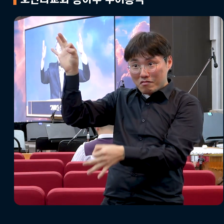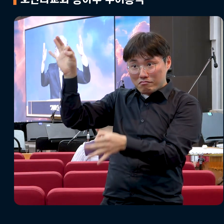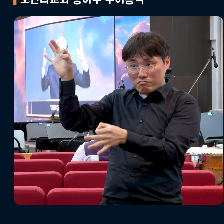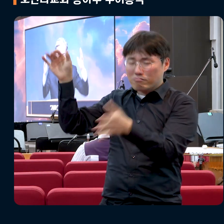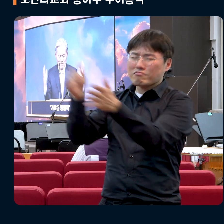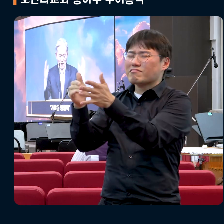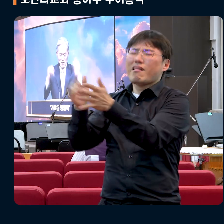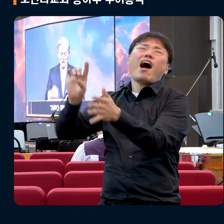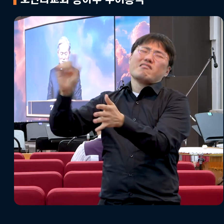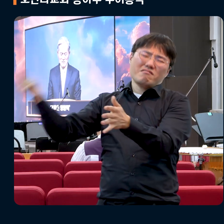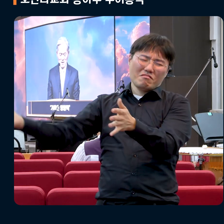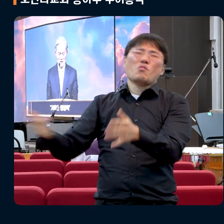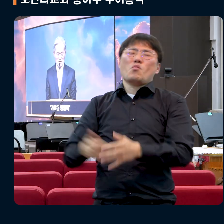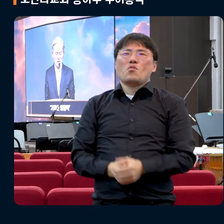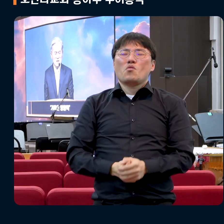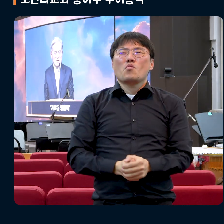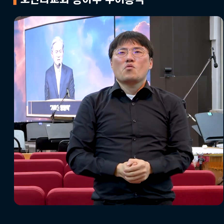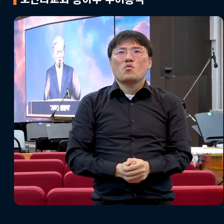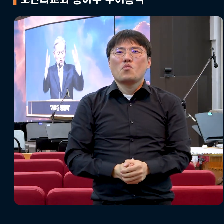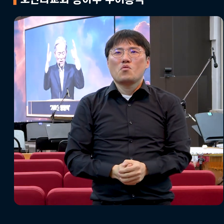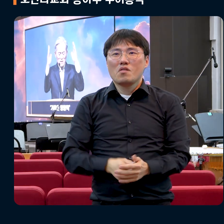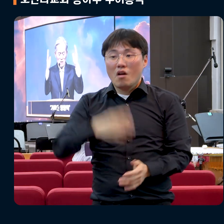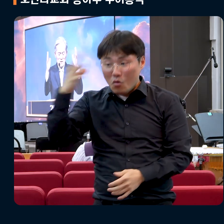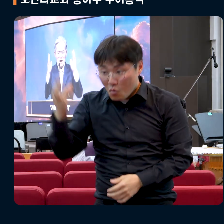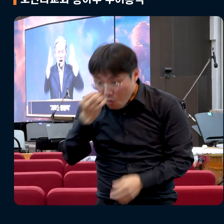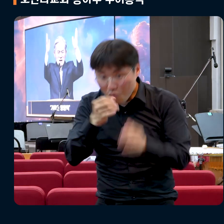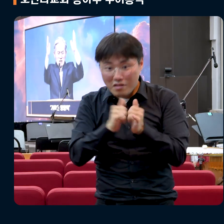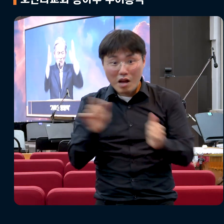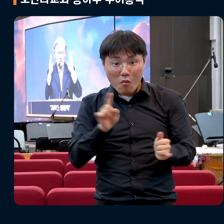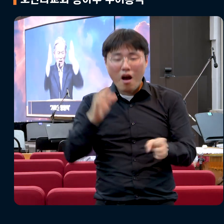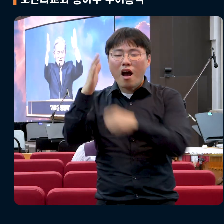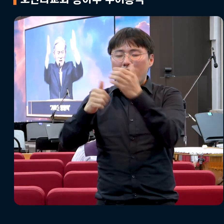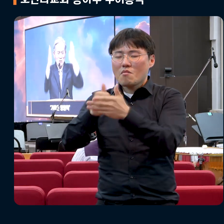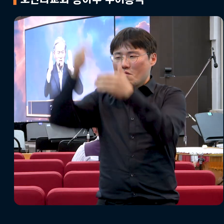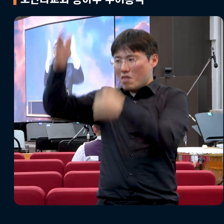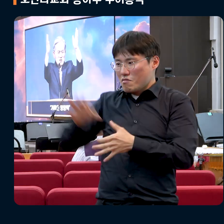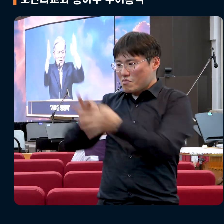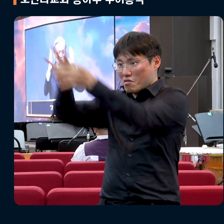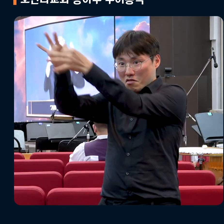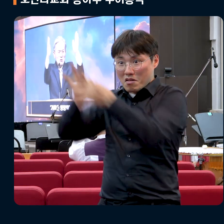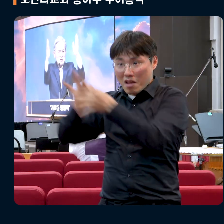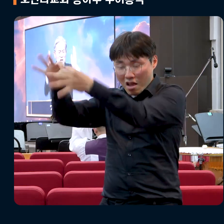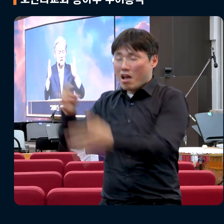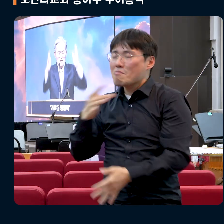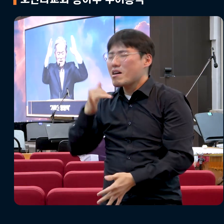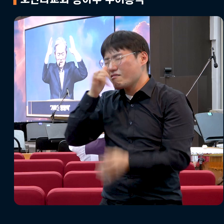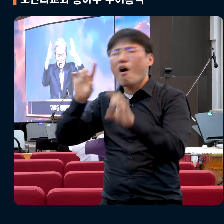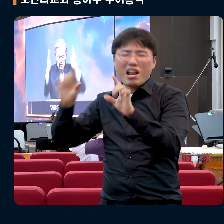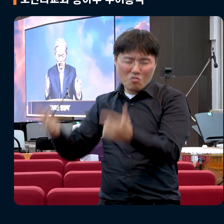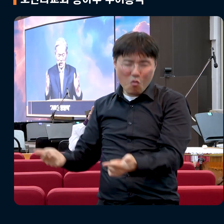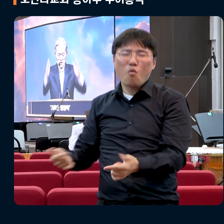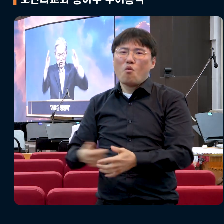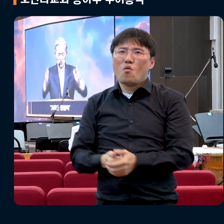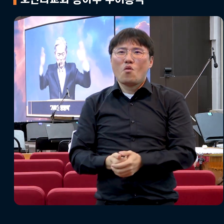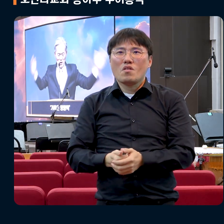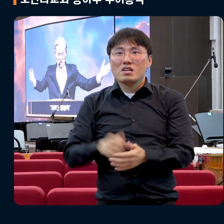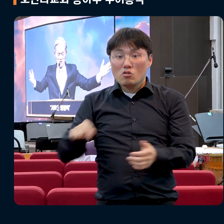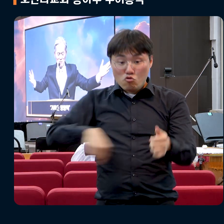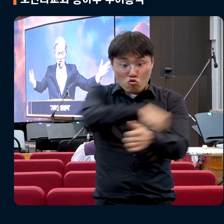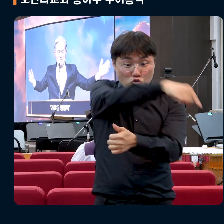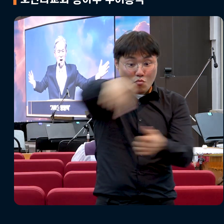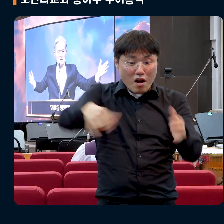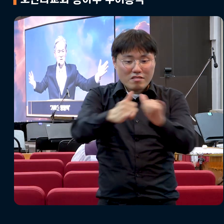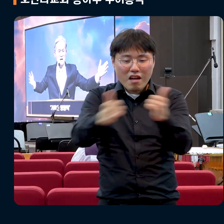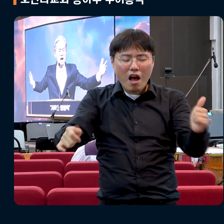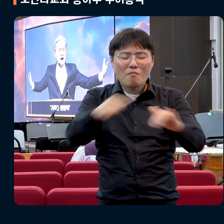인정받고 그것이 아니라, 예, 그 거룩한 사람은 하나님과의 관계에서만 이것이 작동되는 것이 아니라 그것이 그 주변에